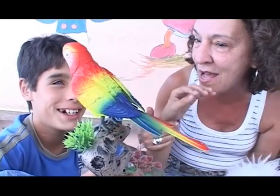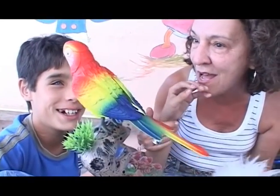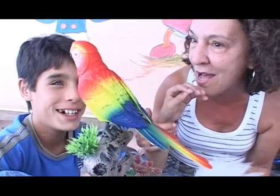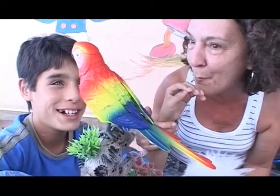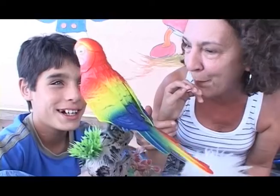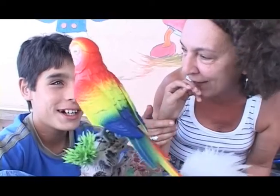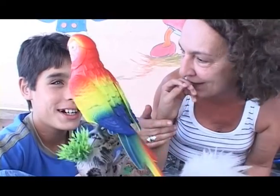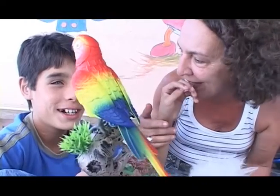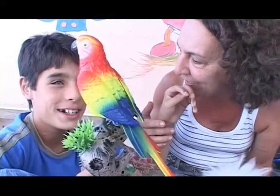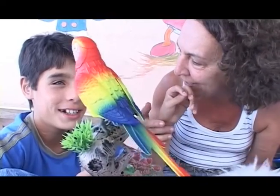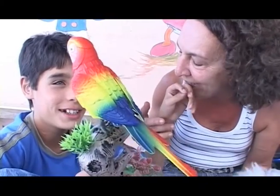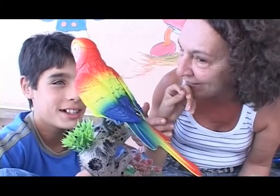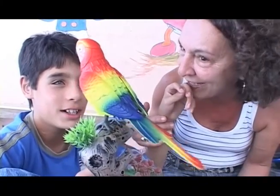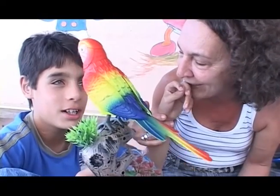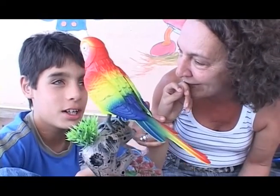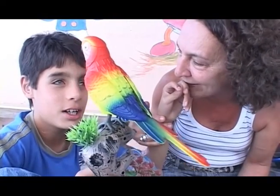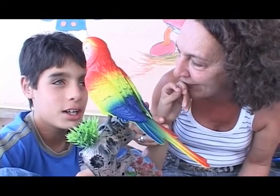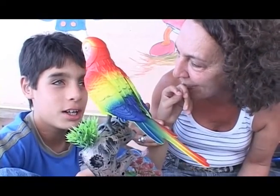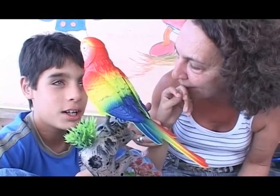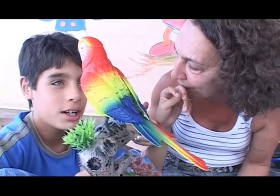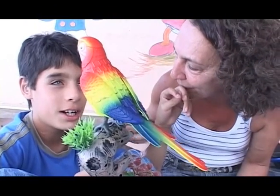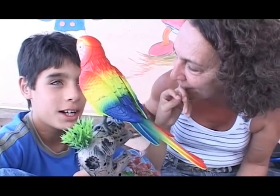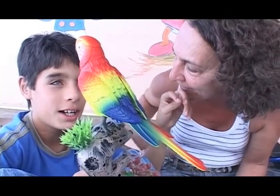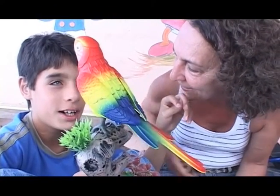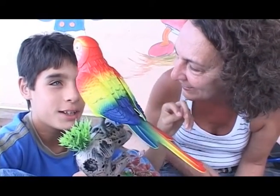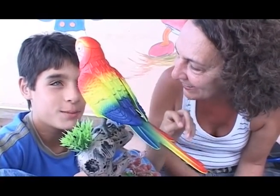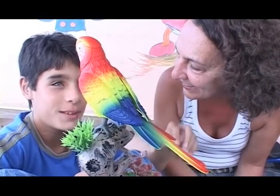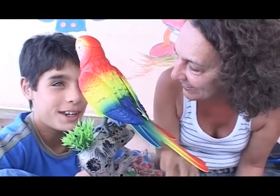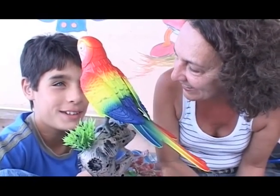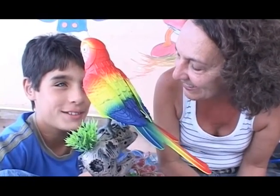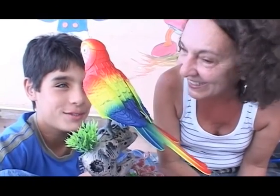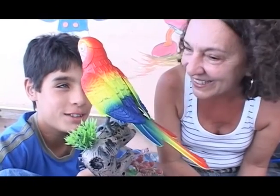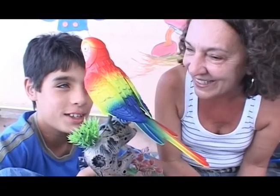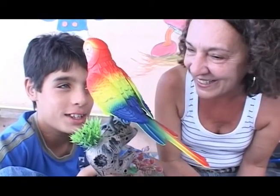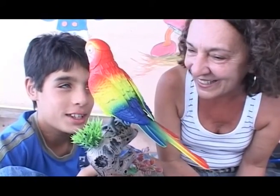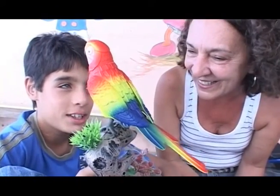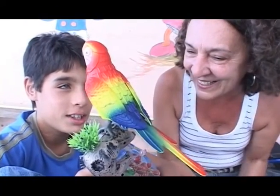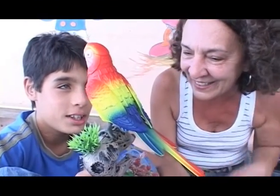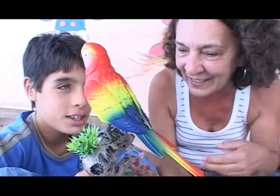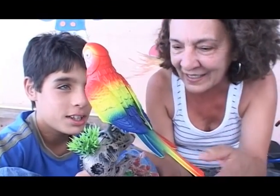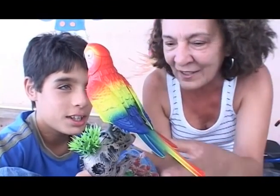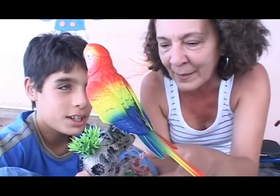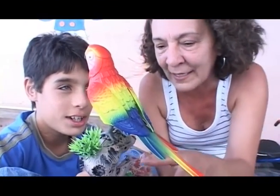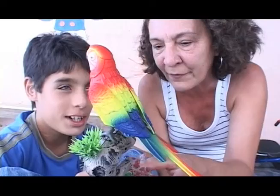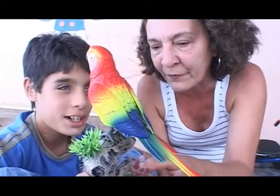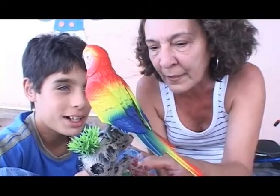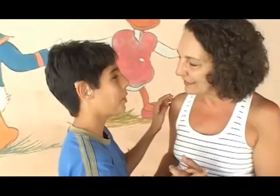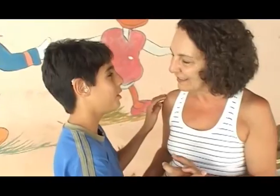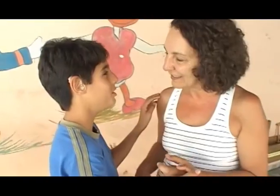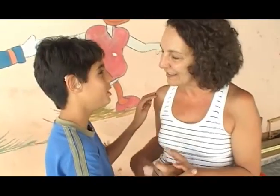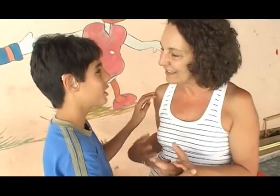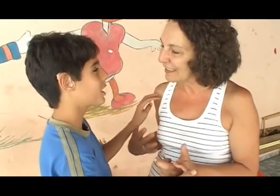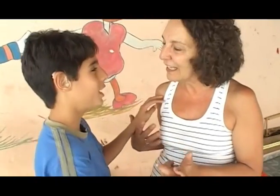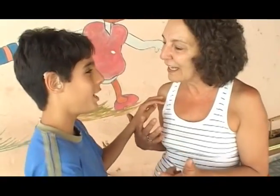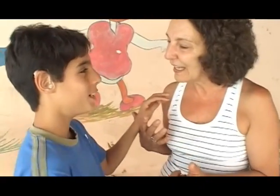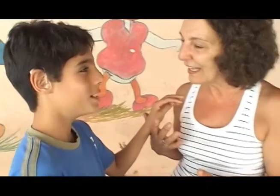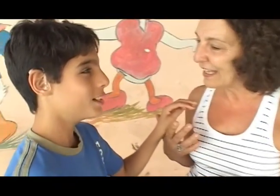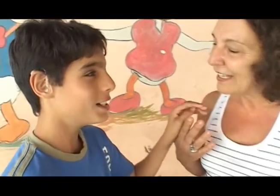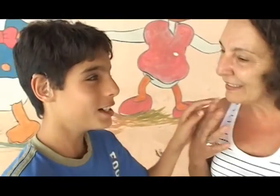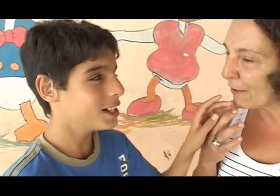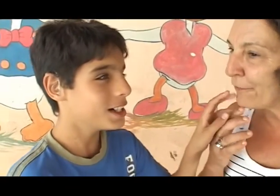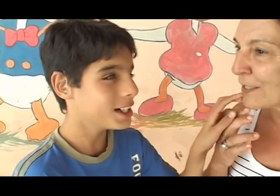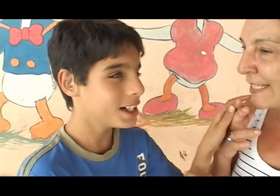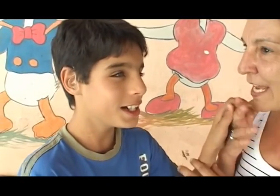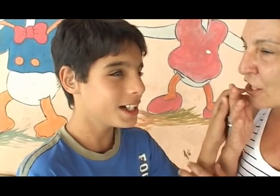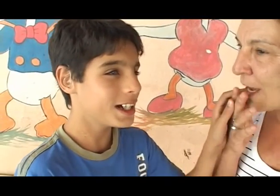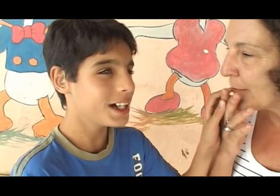será através de uma técnica que a gente chama de tadoma, que é o posicionamento das mãos do